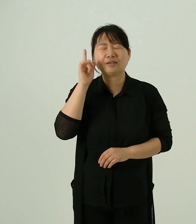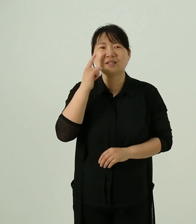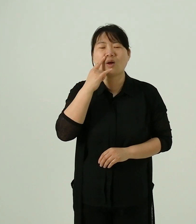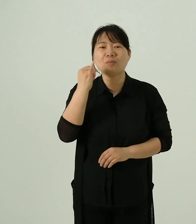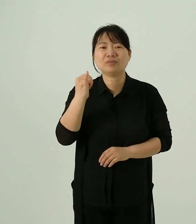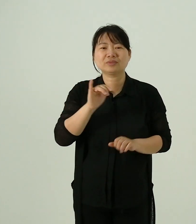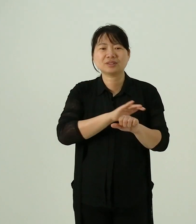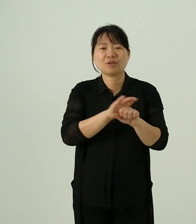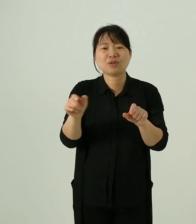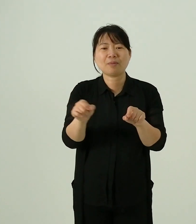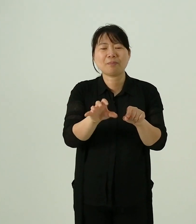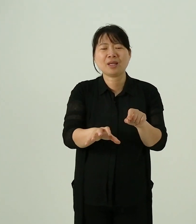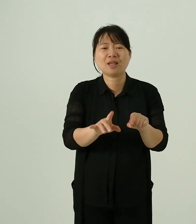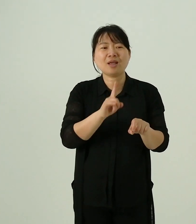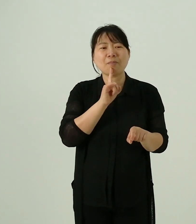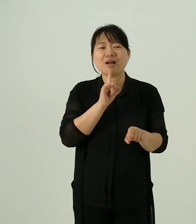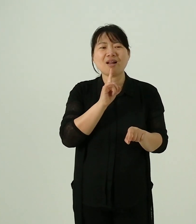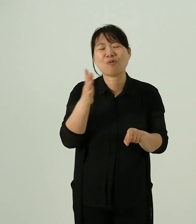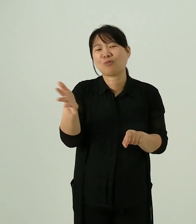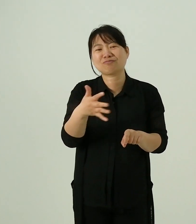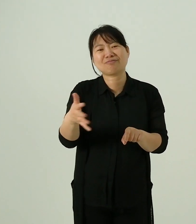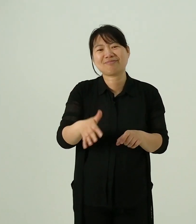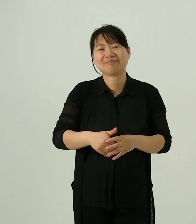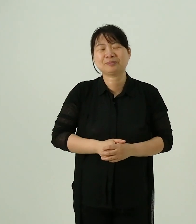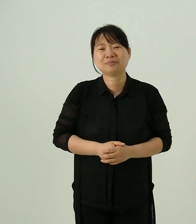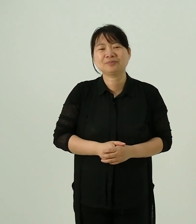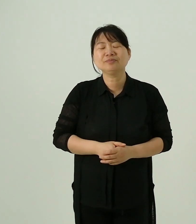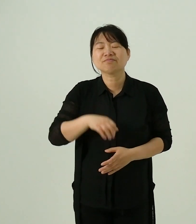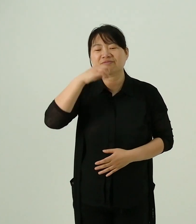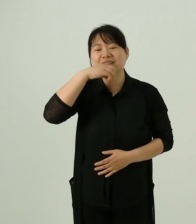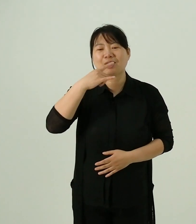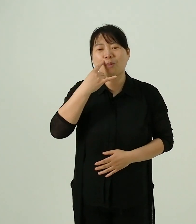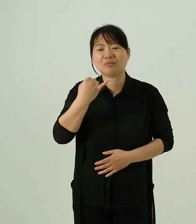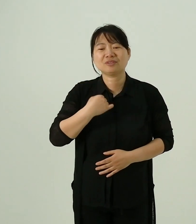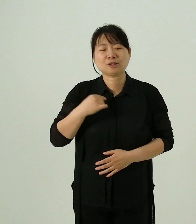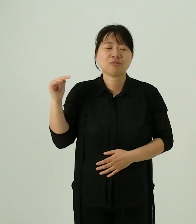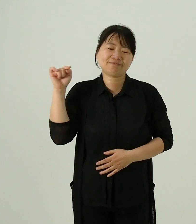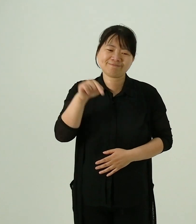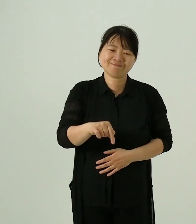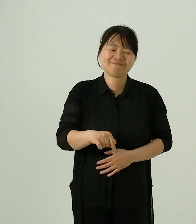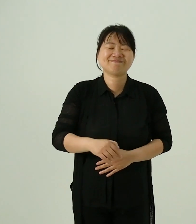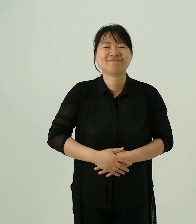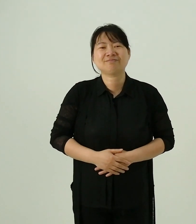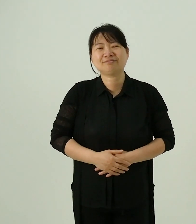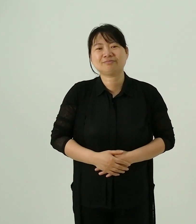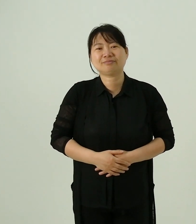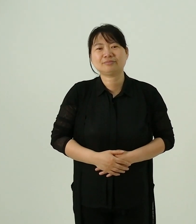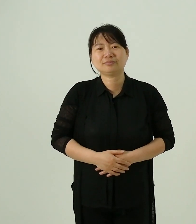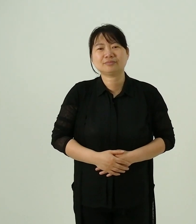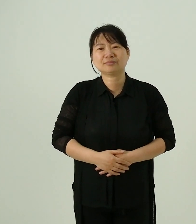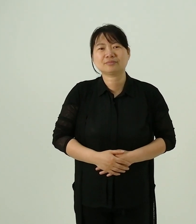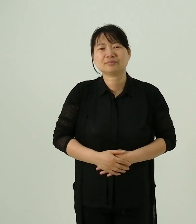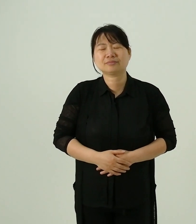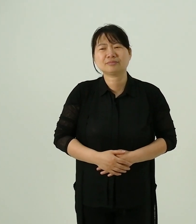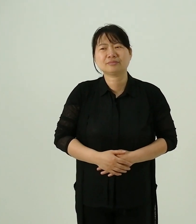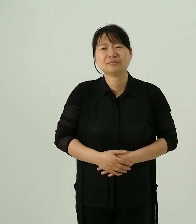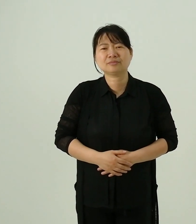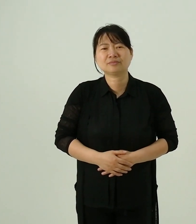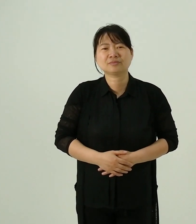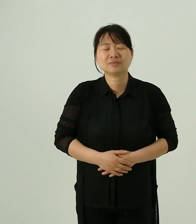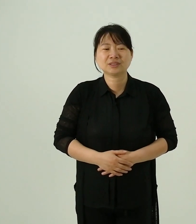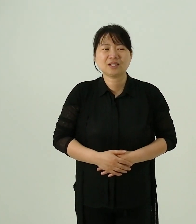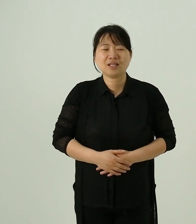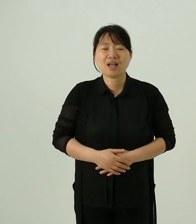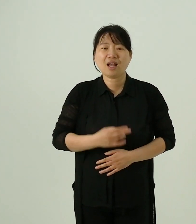무슨 할 말이 있겠어요. 어머니, 저 왔어요. 그러면 그